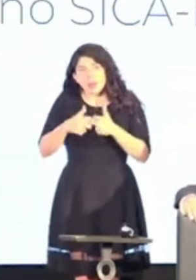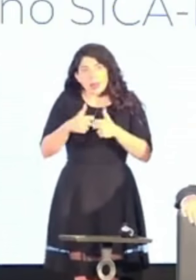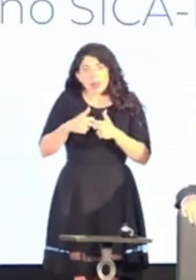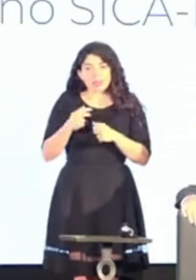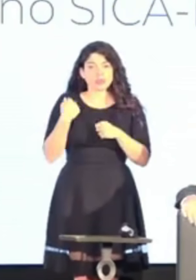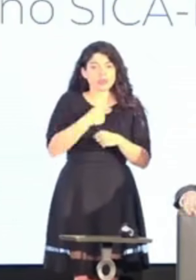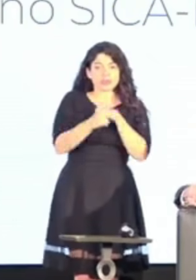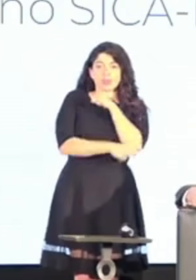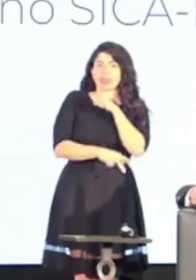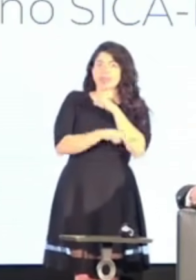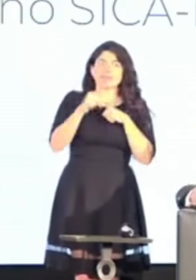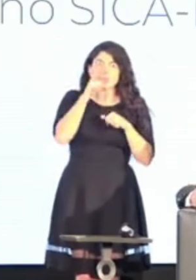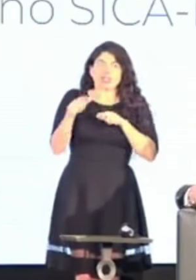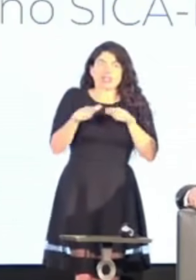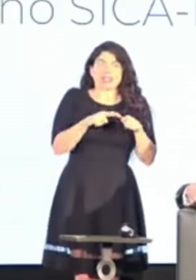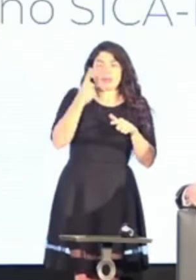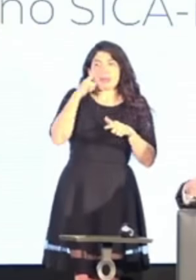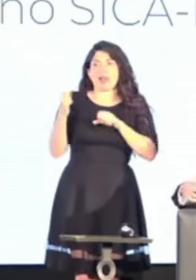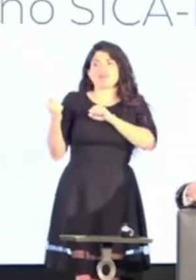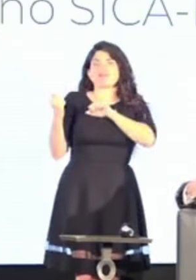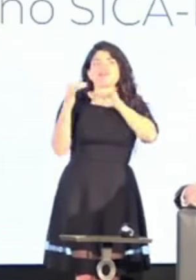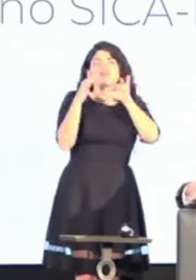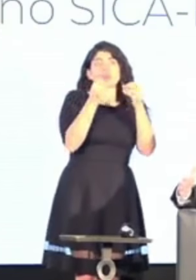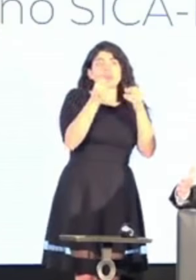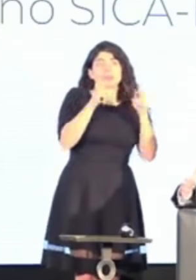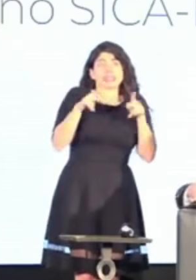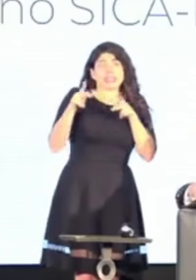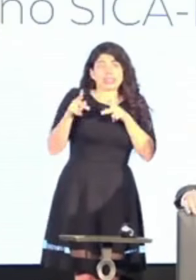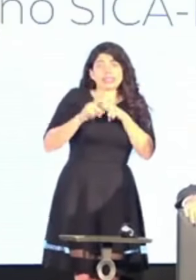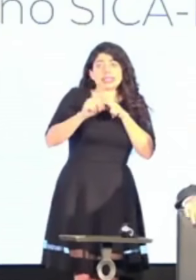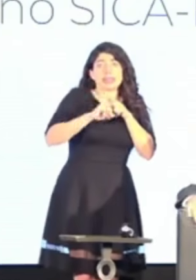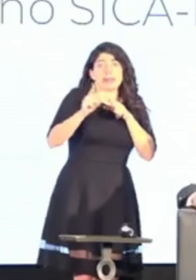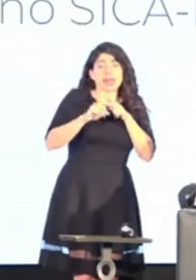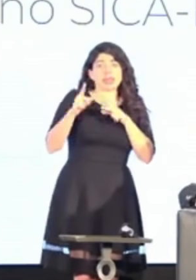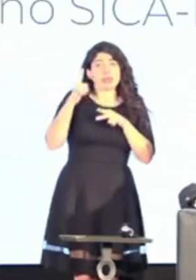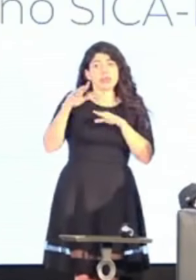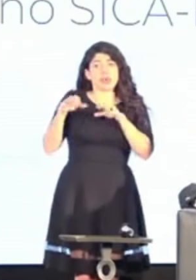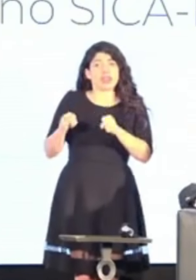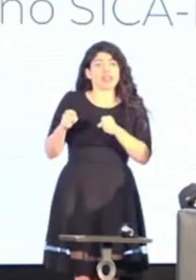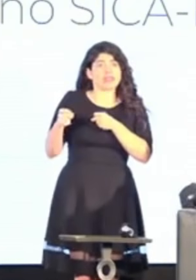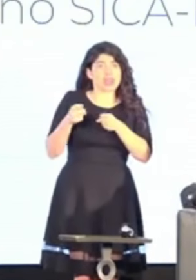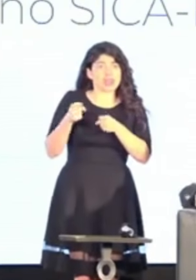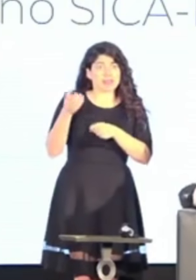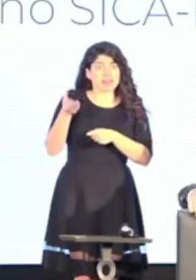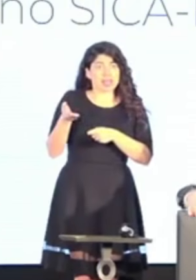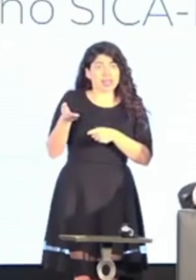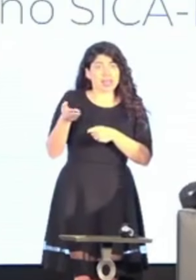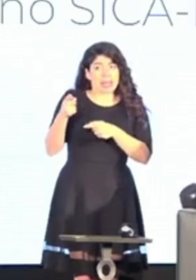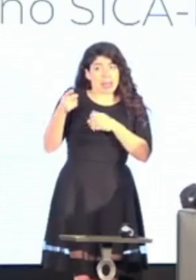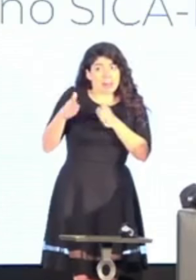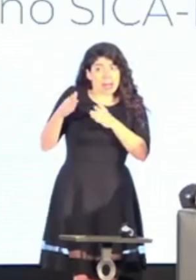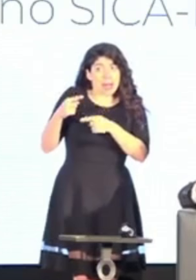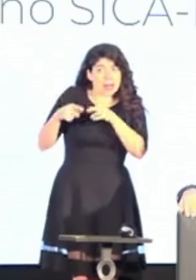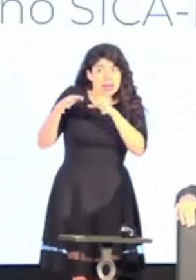en los países no estamos preparados para recibir a cientos de miles de personas huyendo de un régimen como el que se